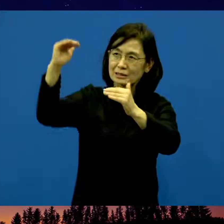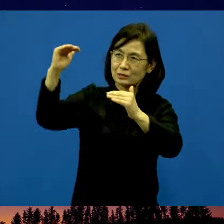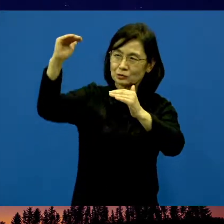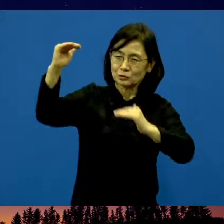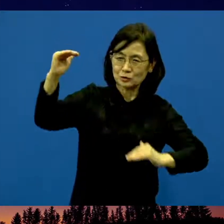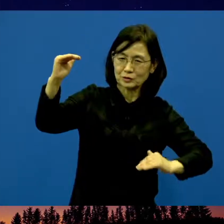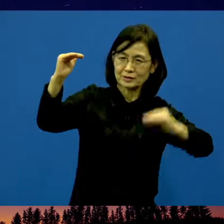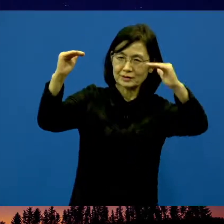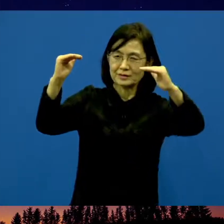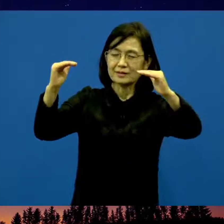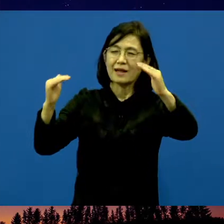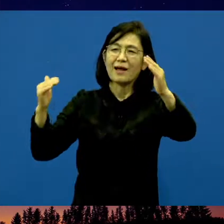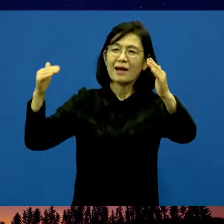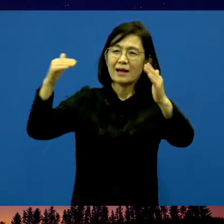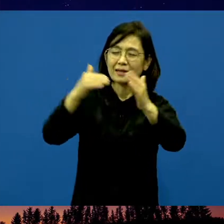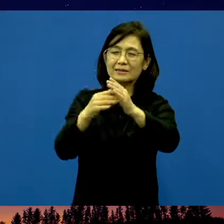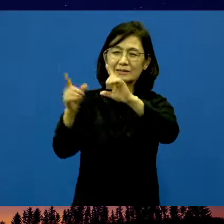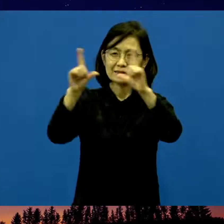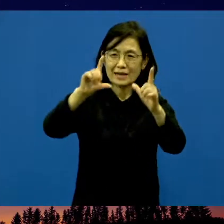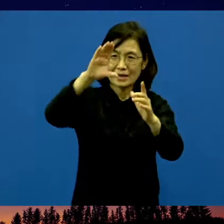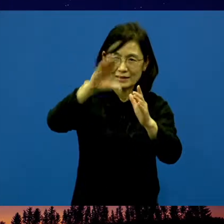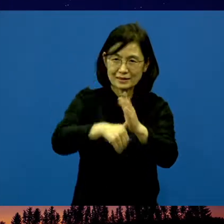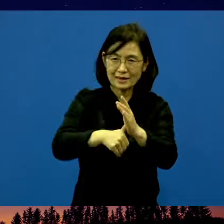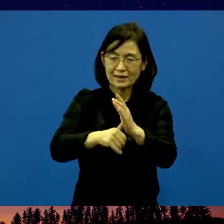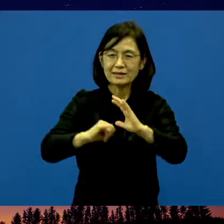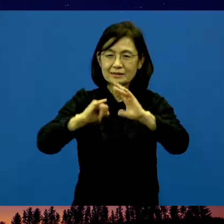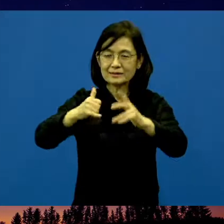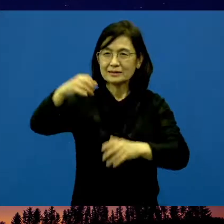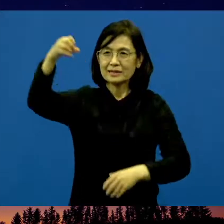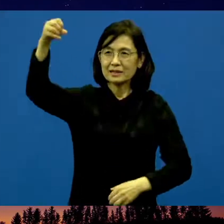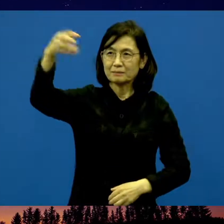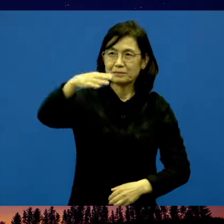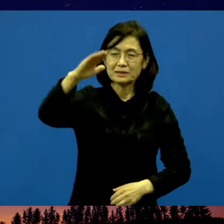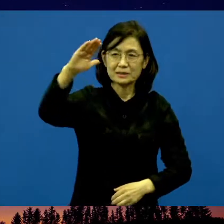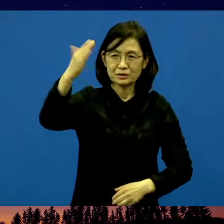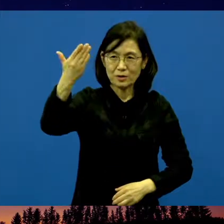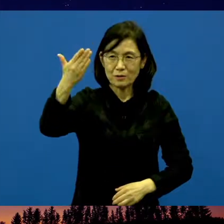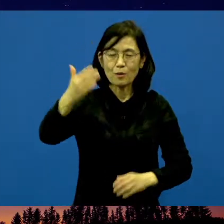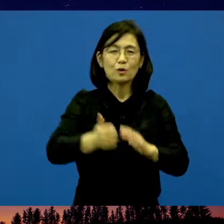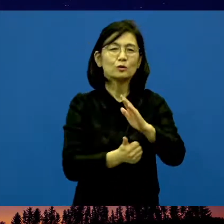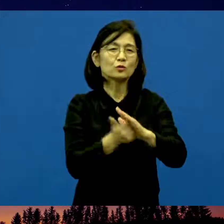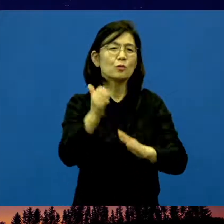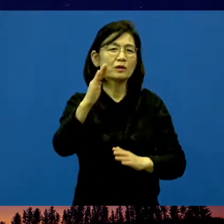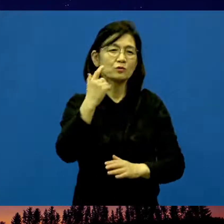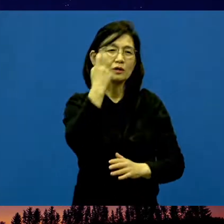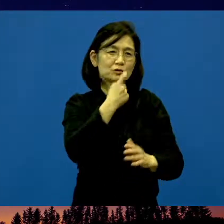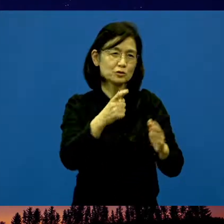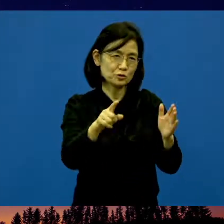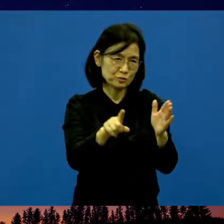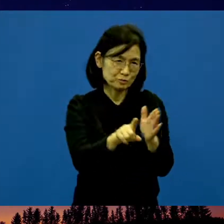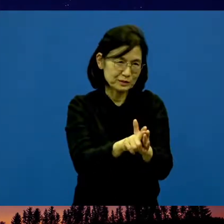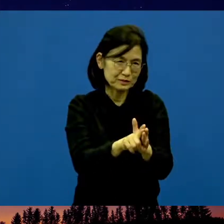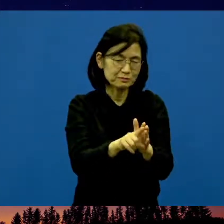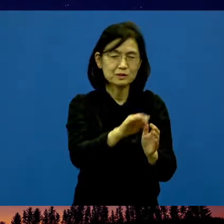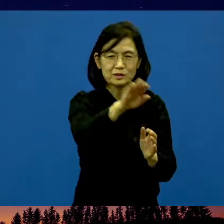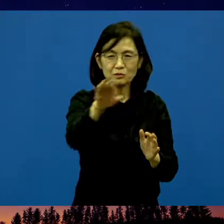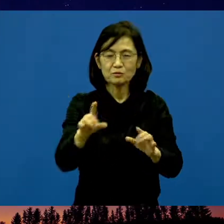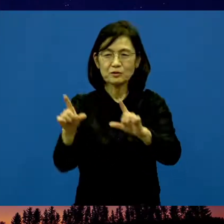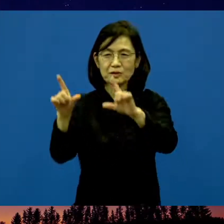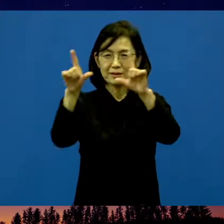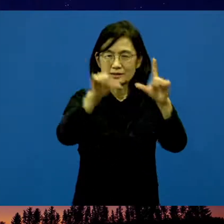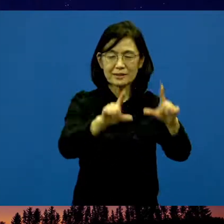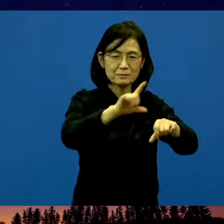삶이 세상 속에서 빛이 되고 세상 사람들에게 소망이 될 줄로 믿습니다. 오늘 우리의 삶이